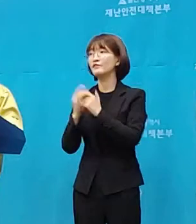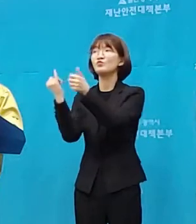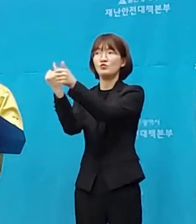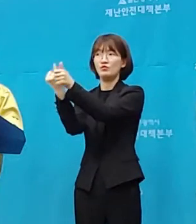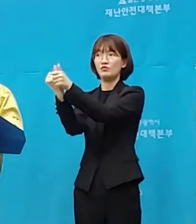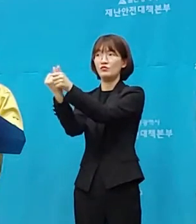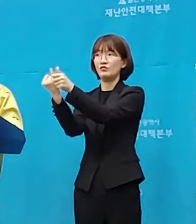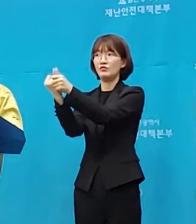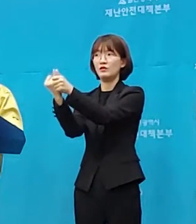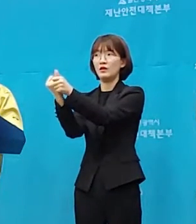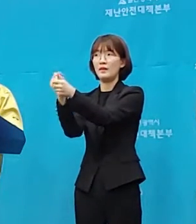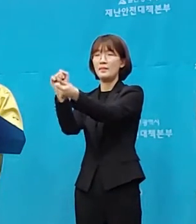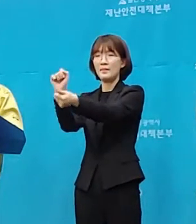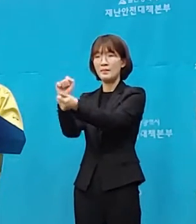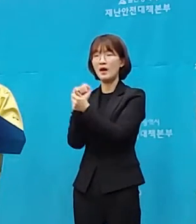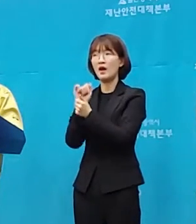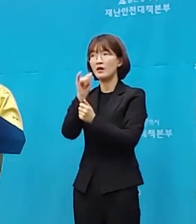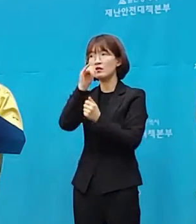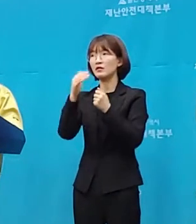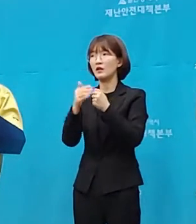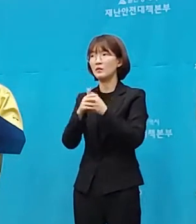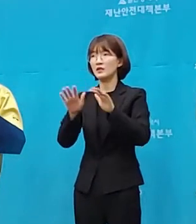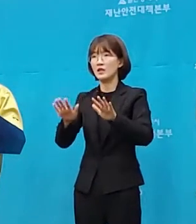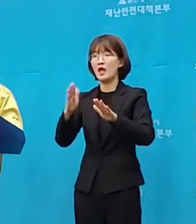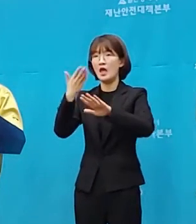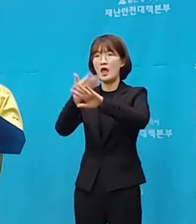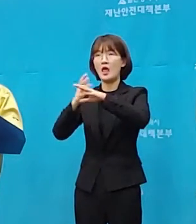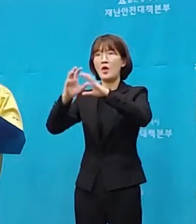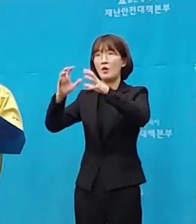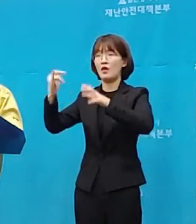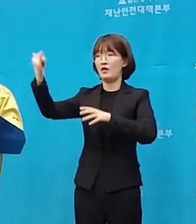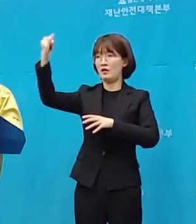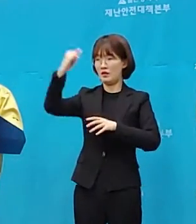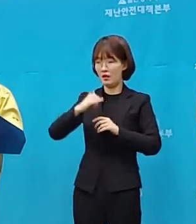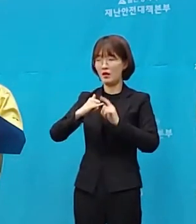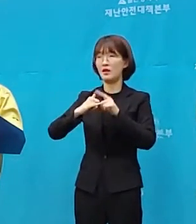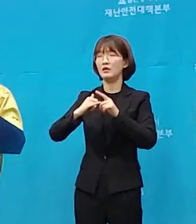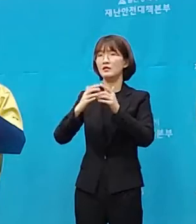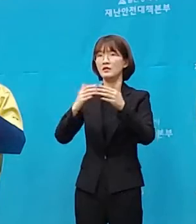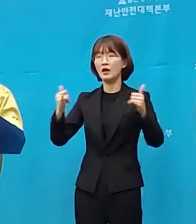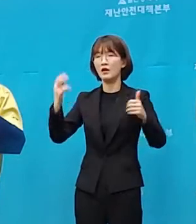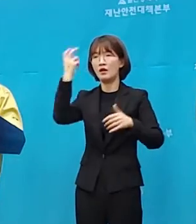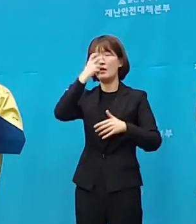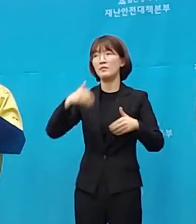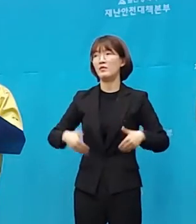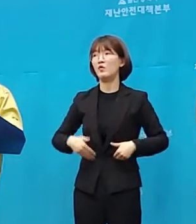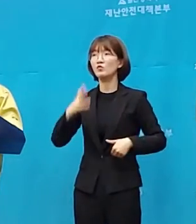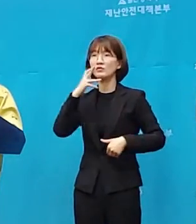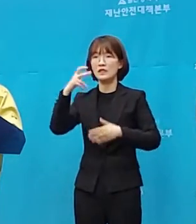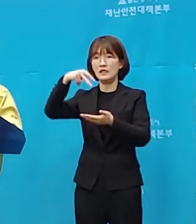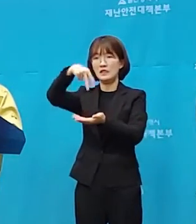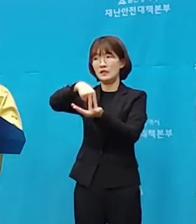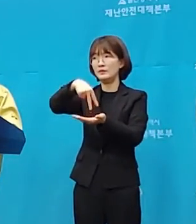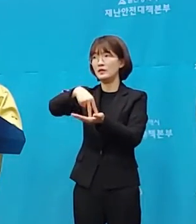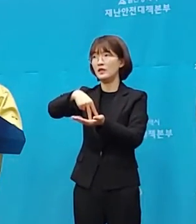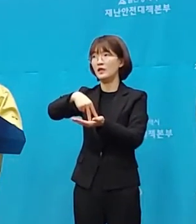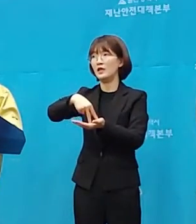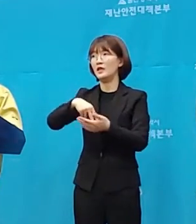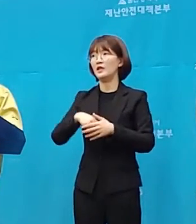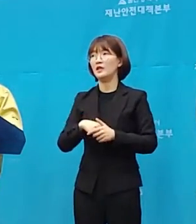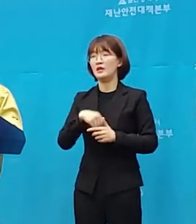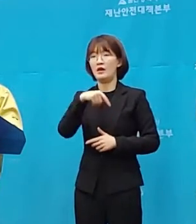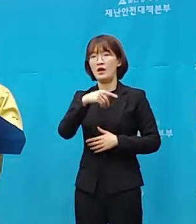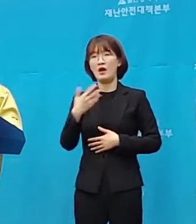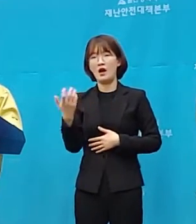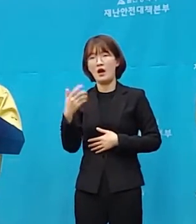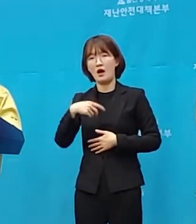부부가 관련자에 한국에서 해외 입국자에 대한 관리를 하겠다는 울산시 같은 경우에 이번 같은 경우 이제